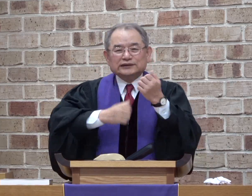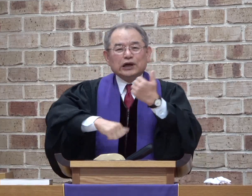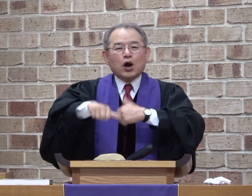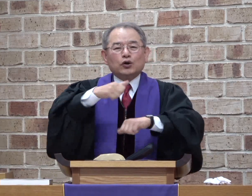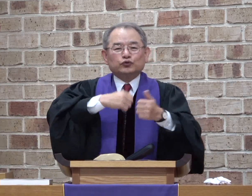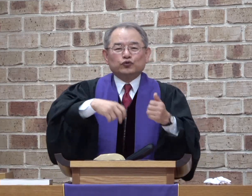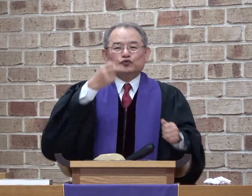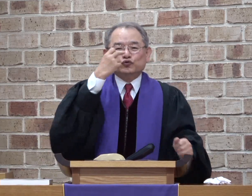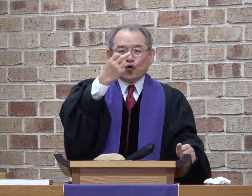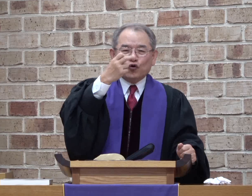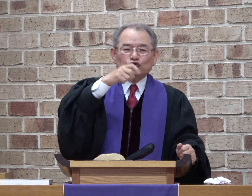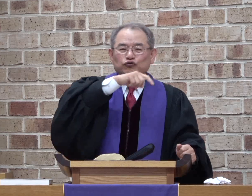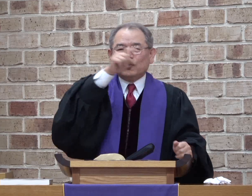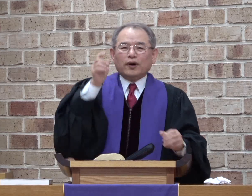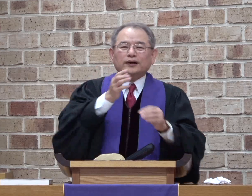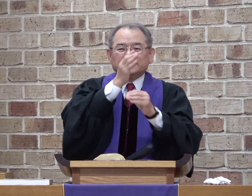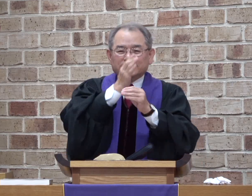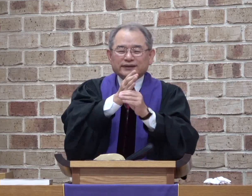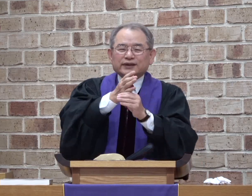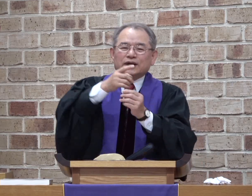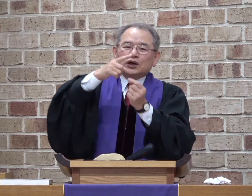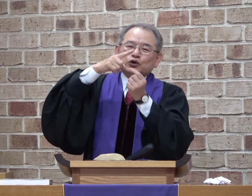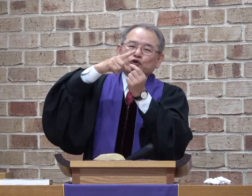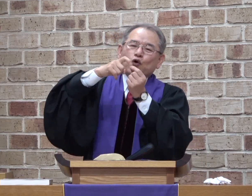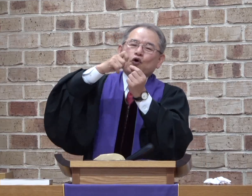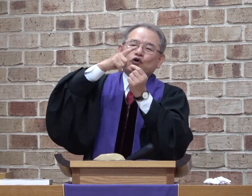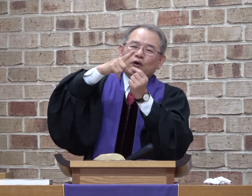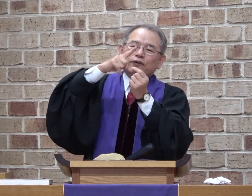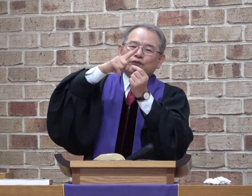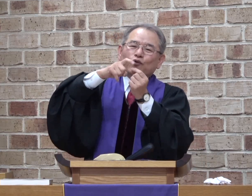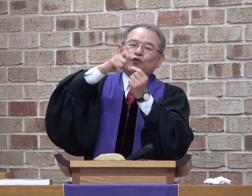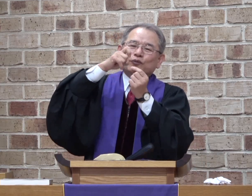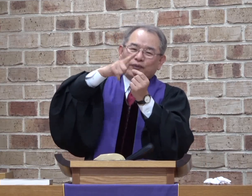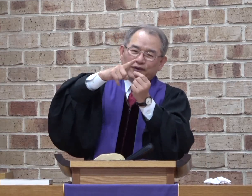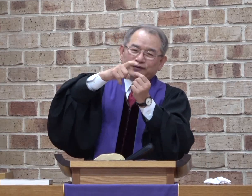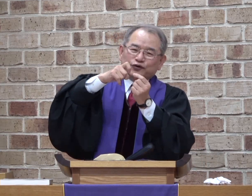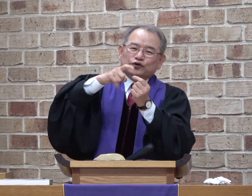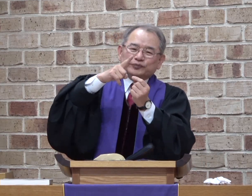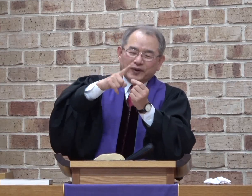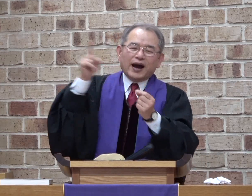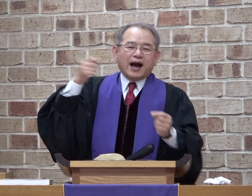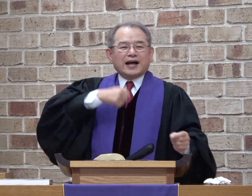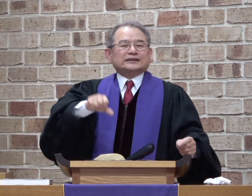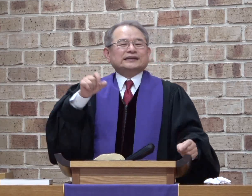야곱과 12아들, 요셉은 11번째 아들이었습니다.